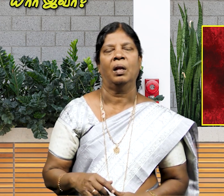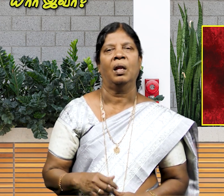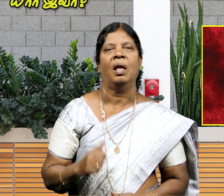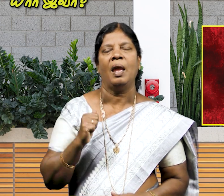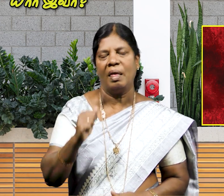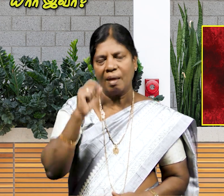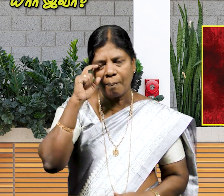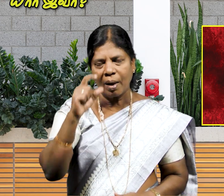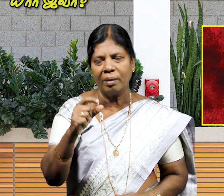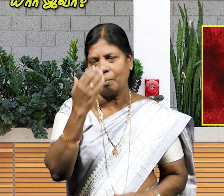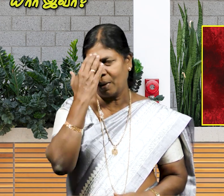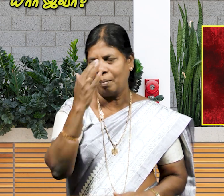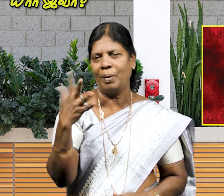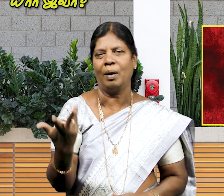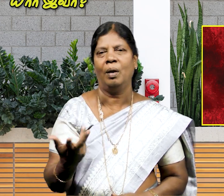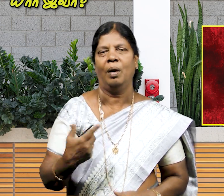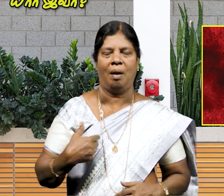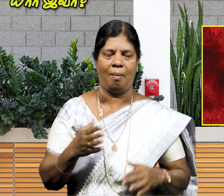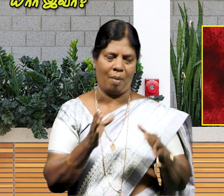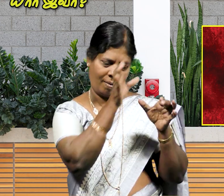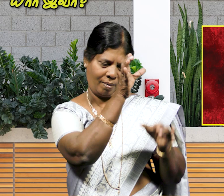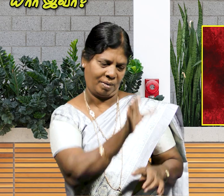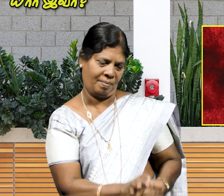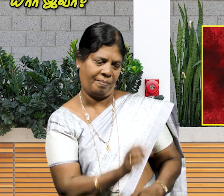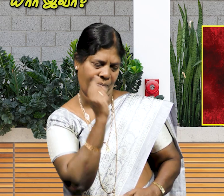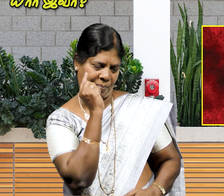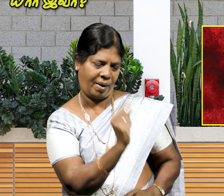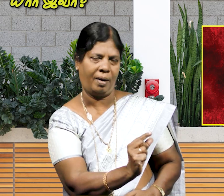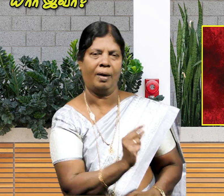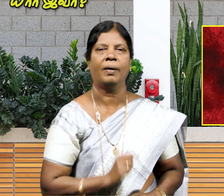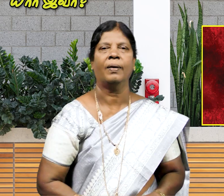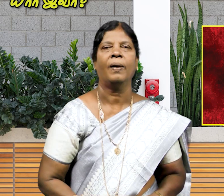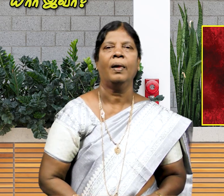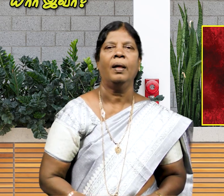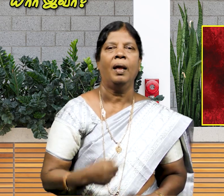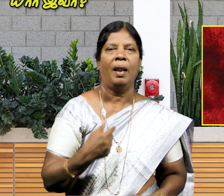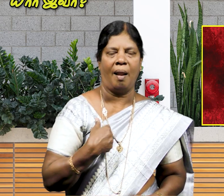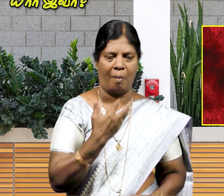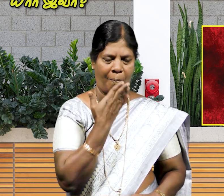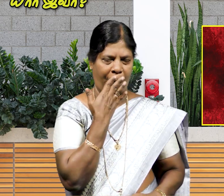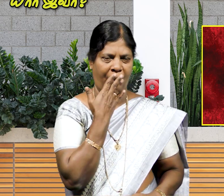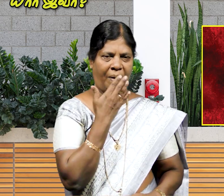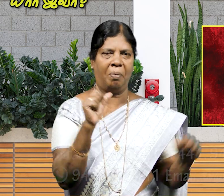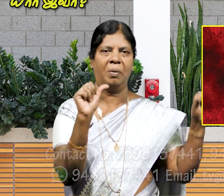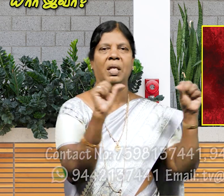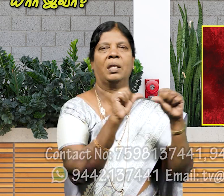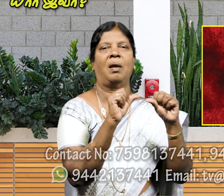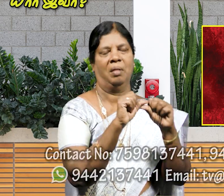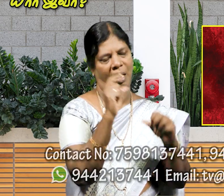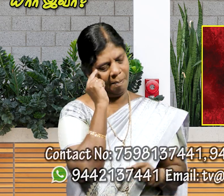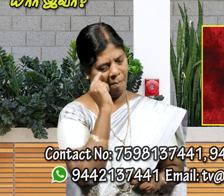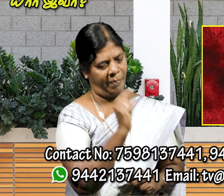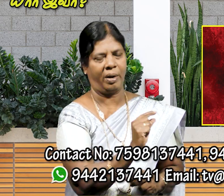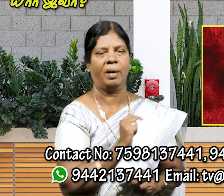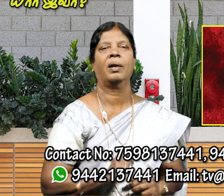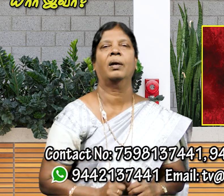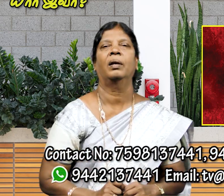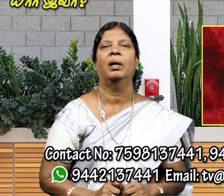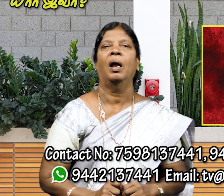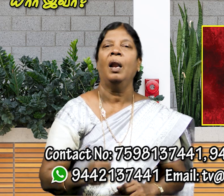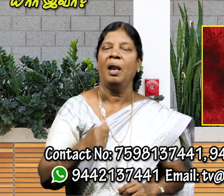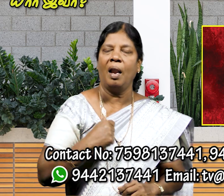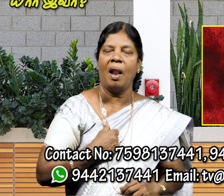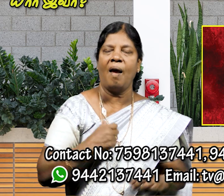மதிப்பதில்லை? நம்முடைய தோற்றத்தை பார்க்கிறாங்க, நம்முடைய கல்வி தகுதியை பார்க்கிறாங்க, நாம் குடியிருக்கிற